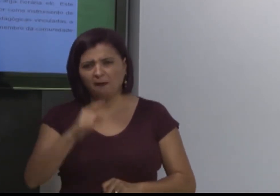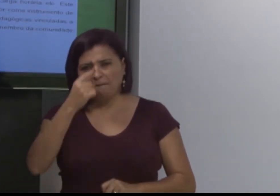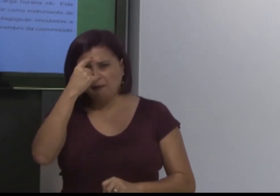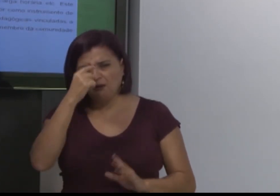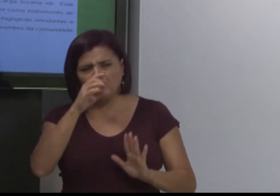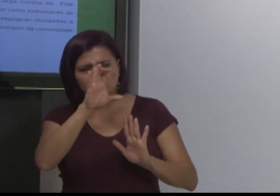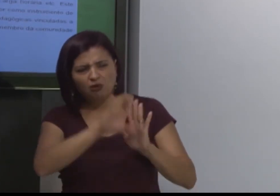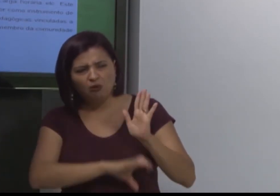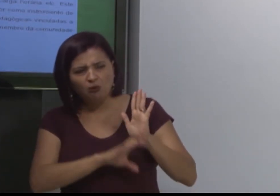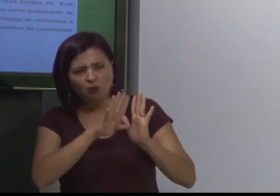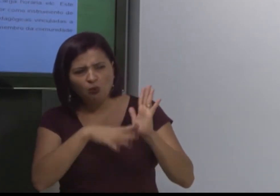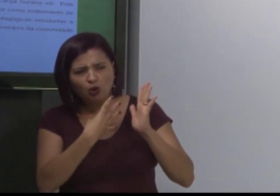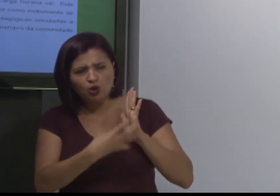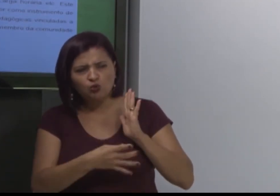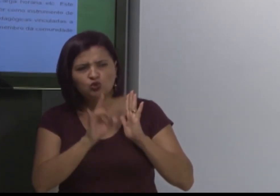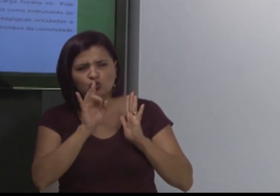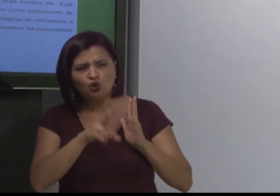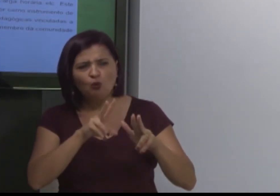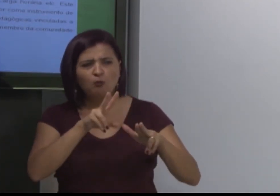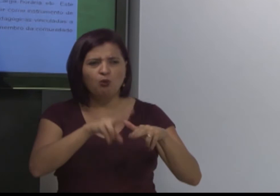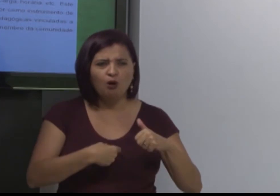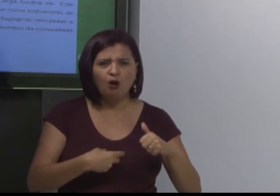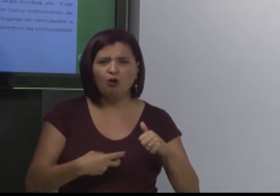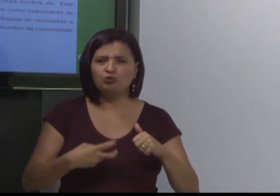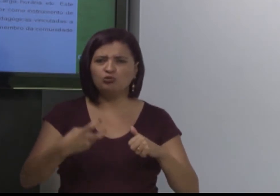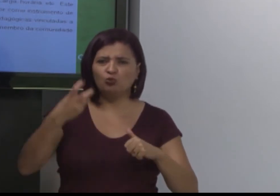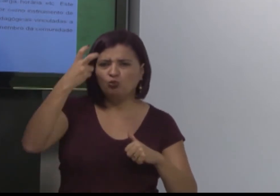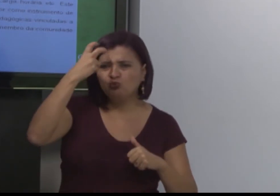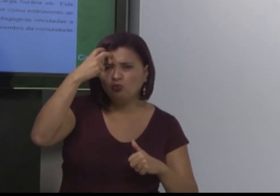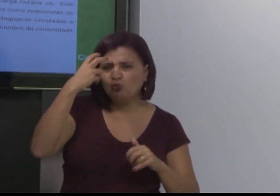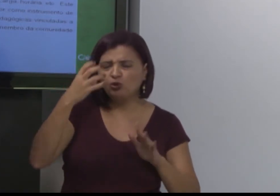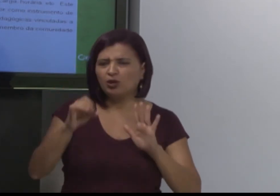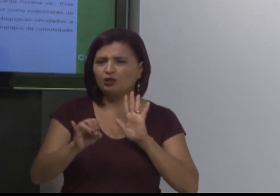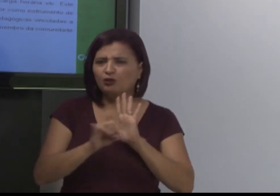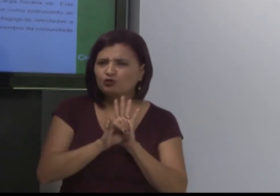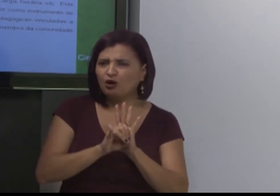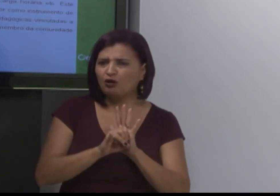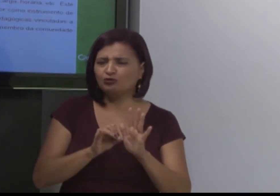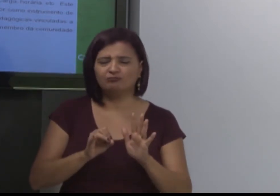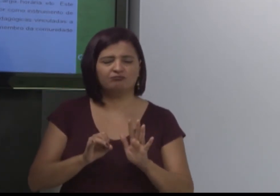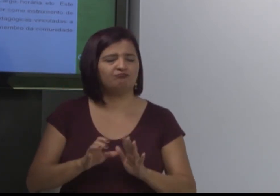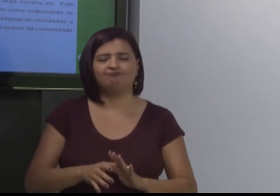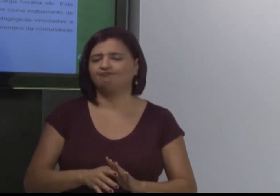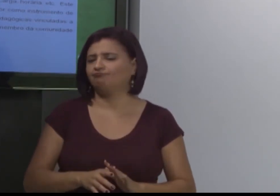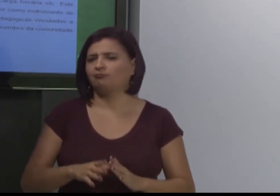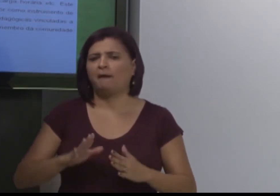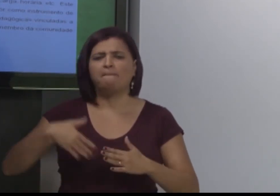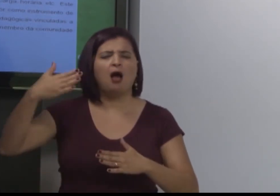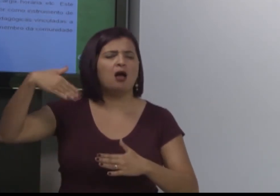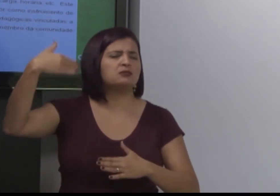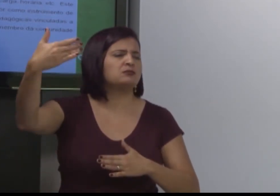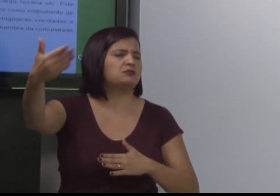pensar em um currículo somente pela cultura, pela identidade, não, vai muito além. É muito mais que